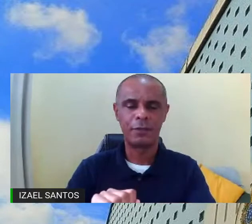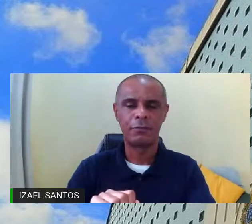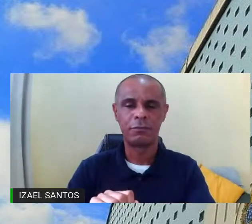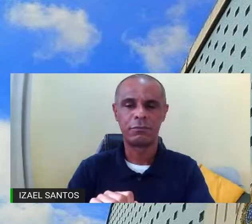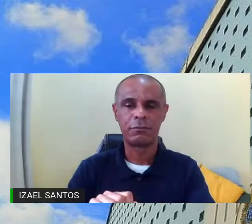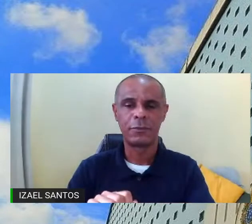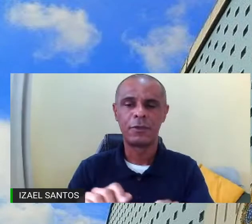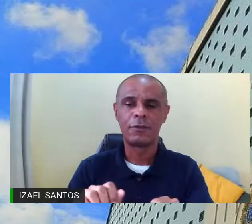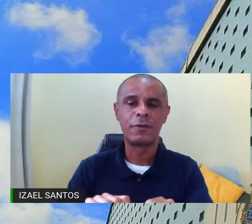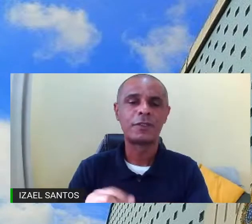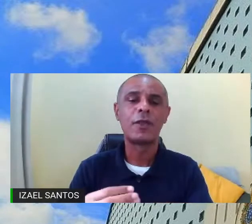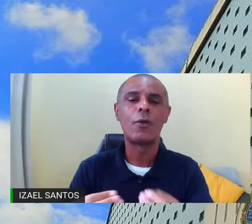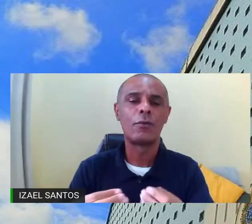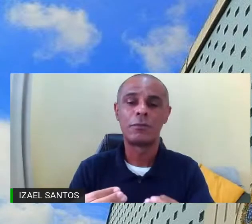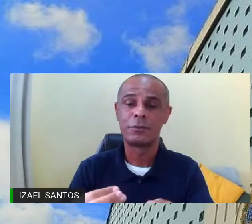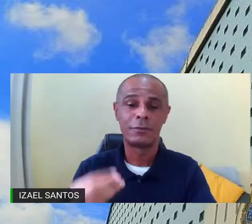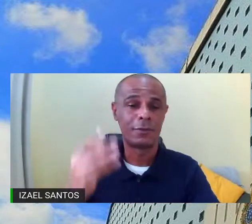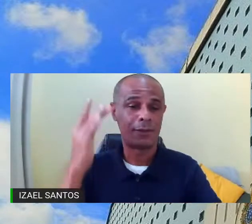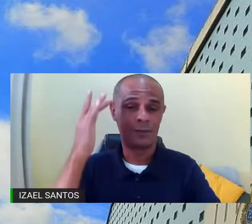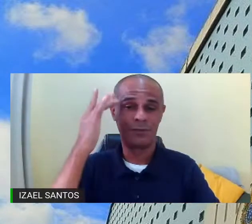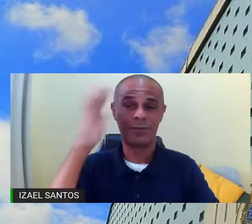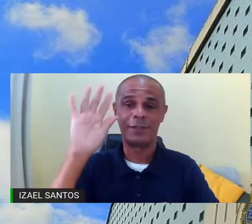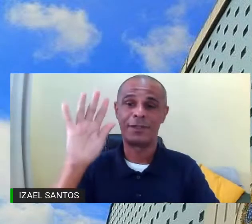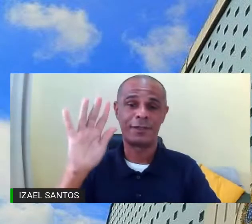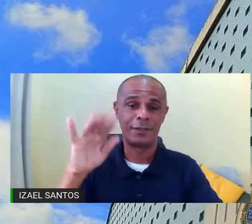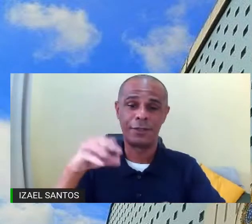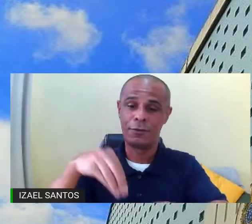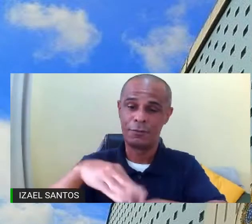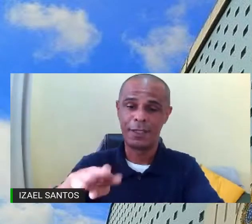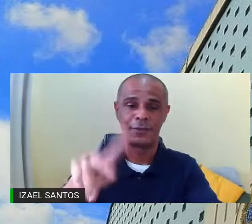sei, sinceramente, eu não sei. Eu apenas deixo a questão.